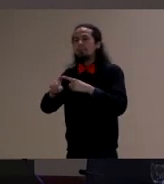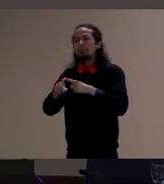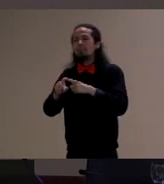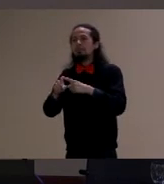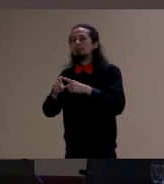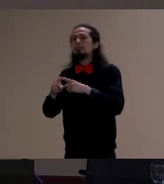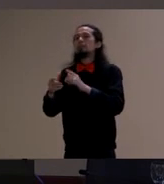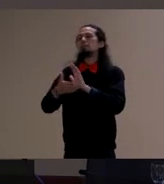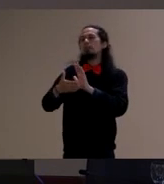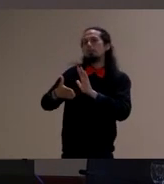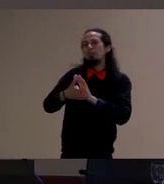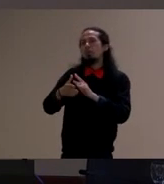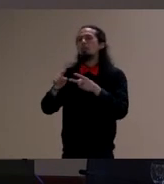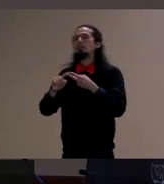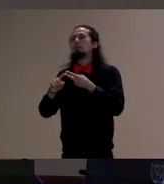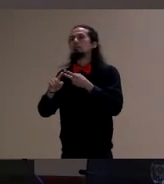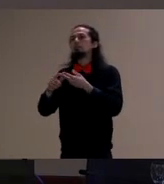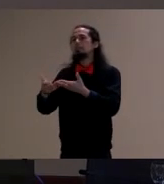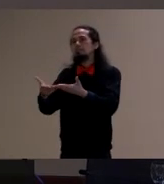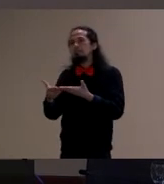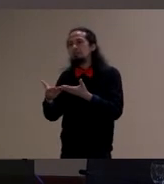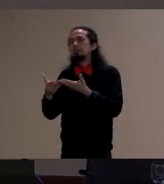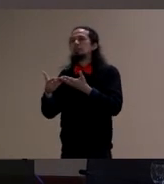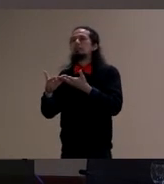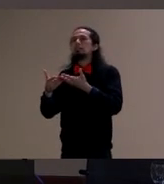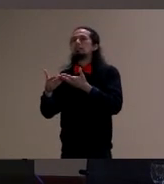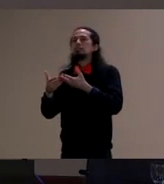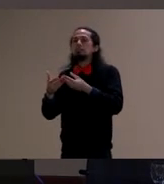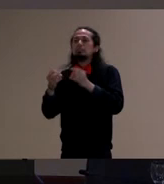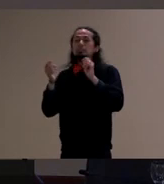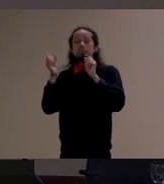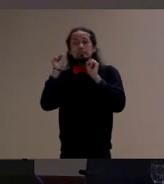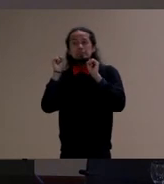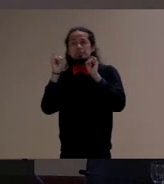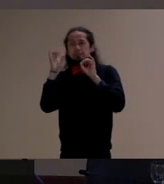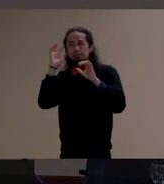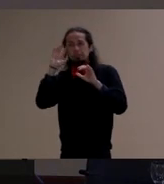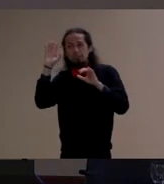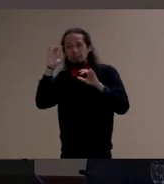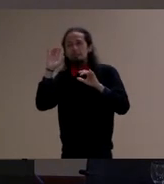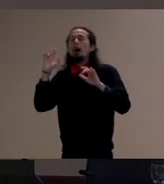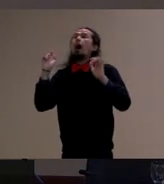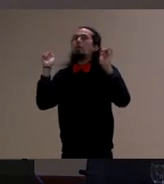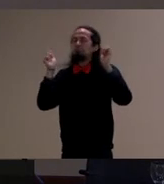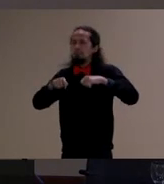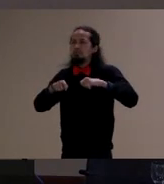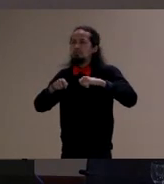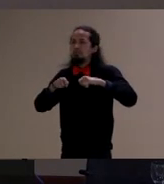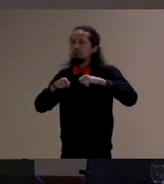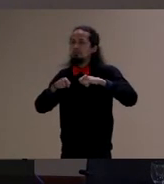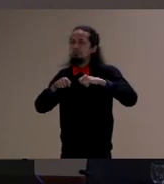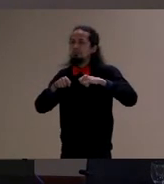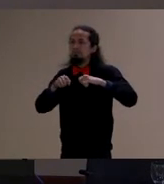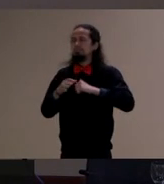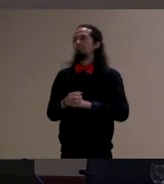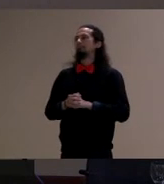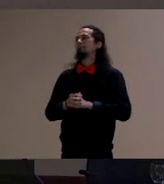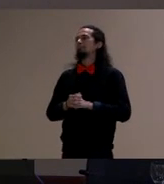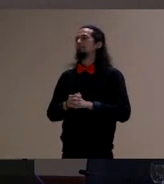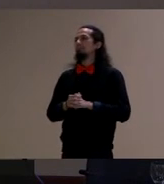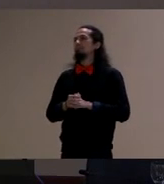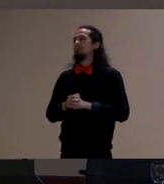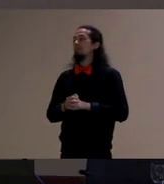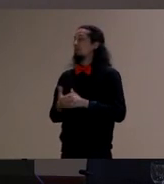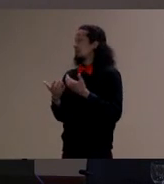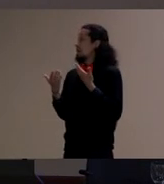propostas de progressão que julgarem necessários Então essa esse